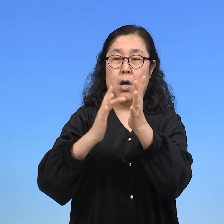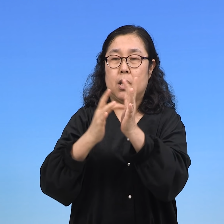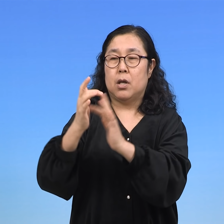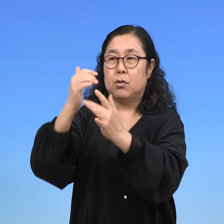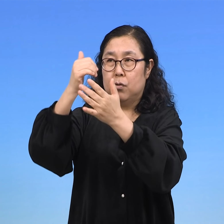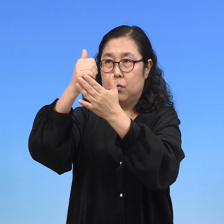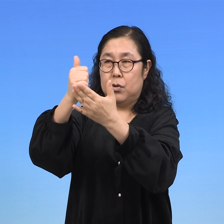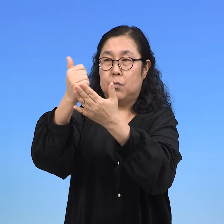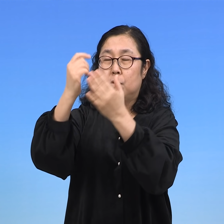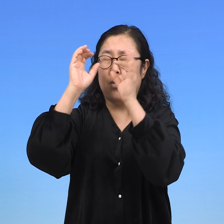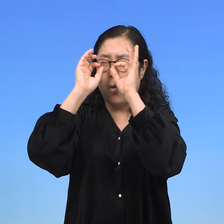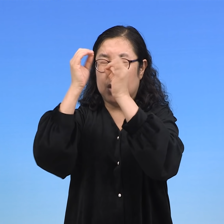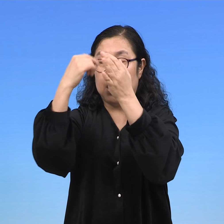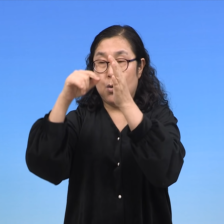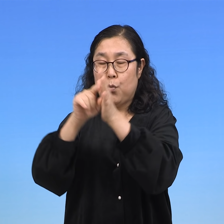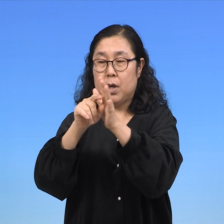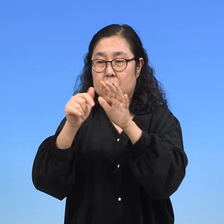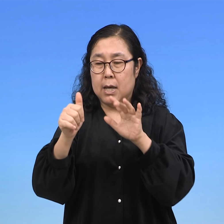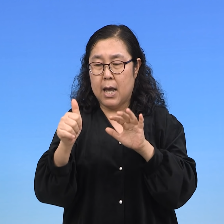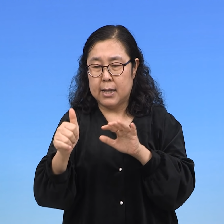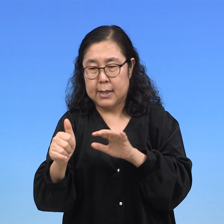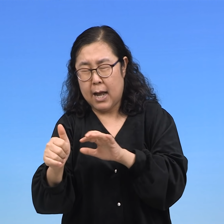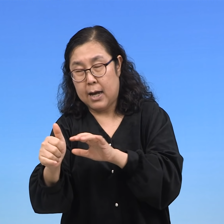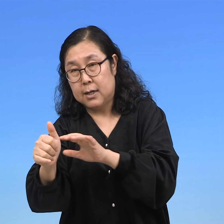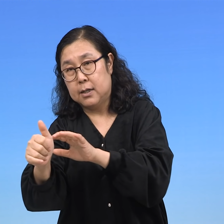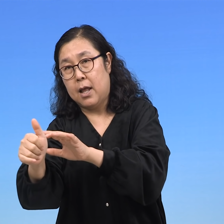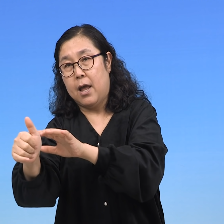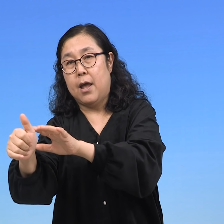그분을 보기 위해 따르네.